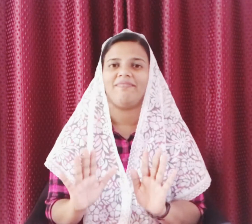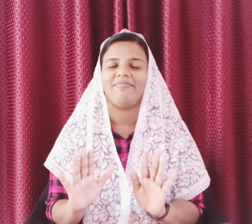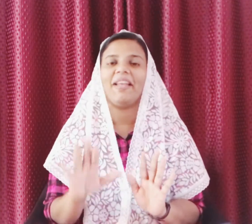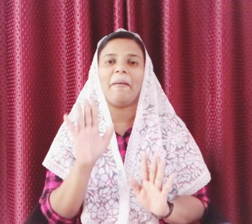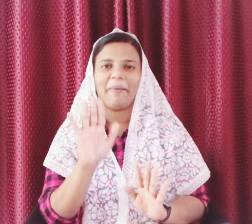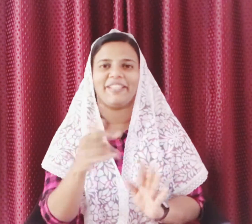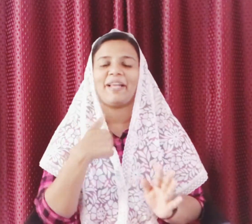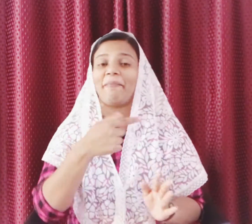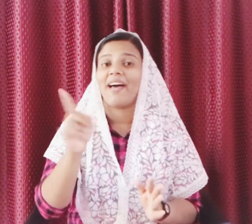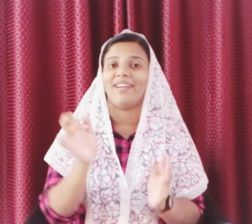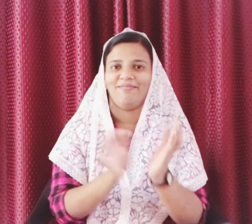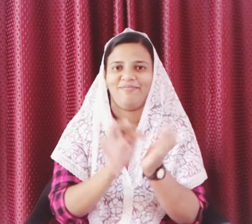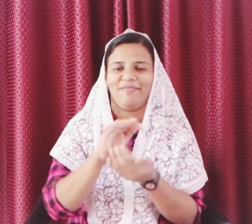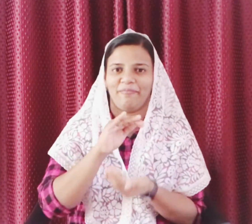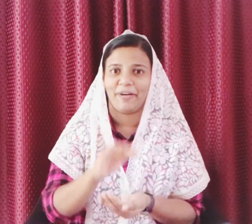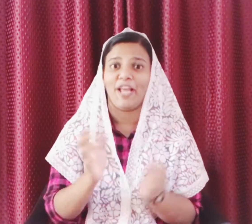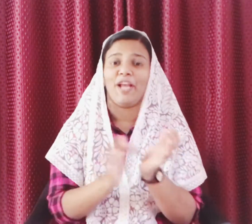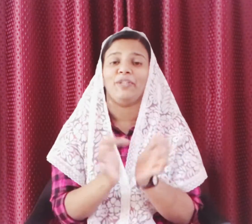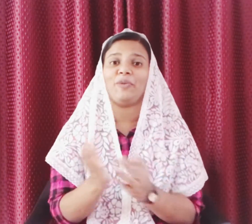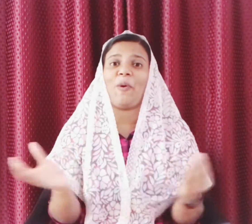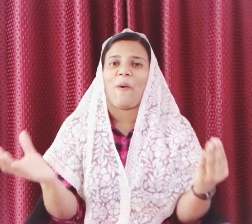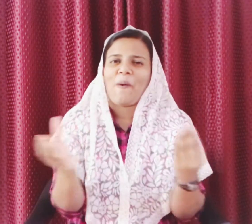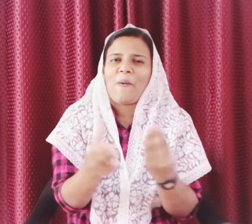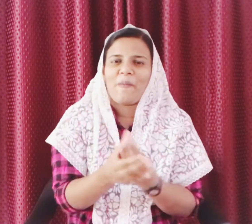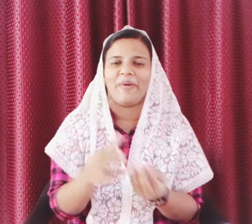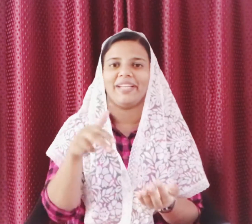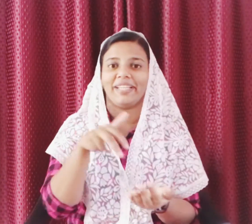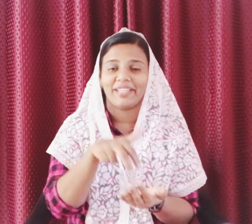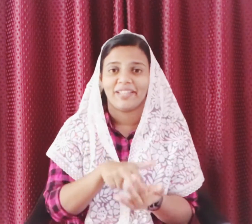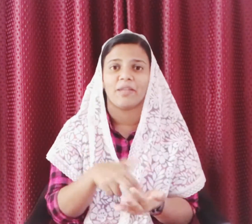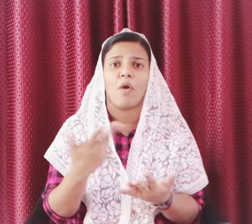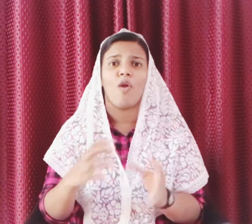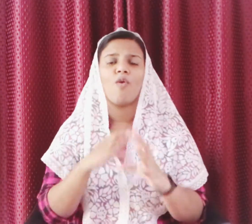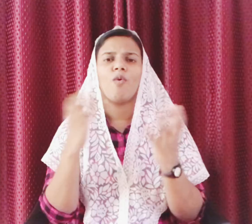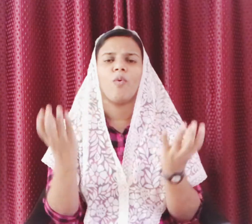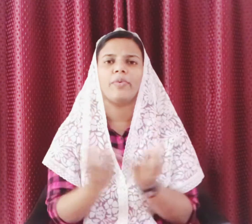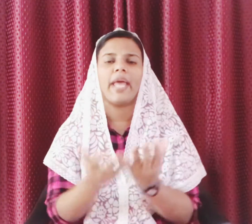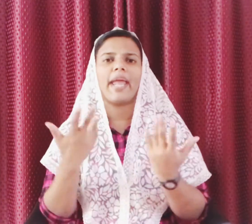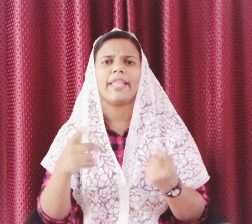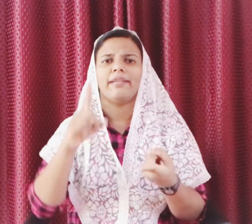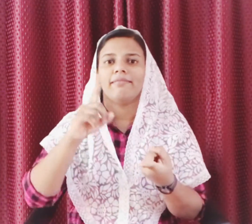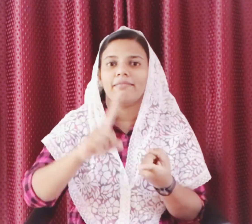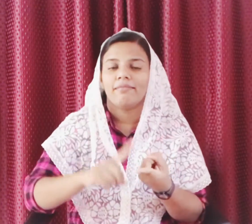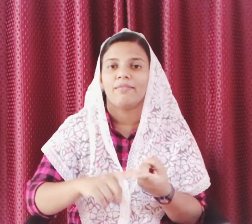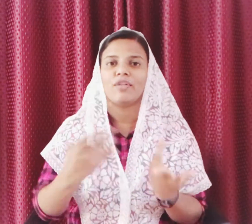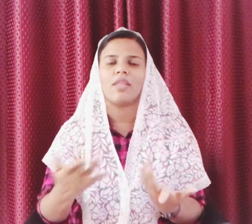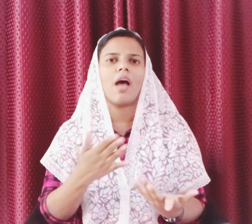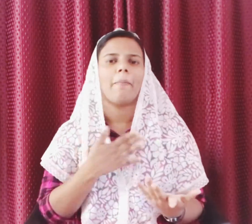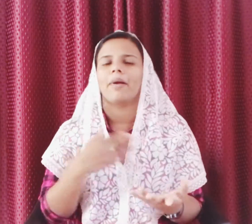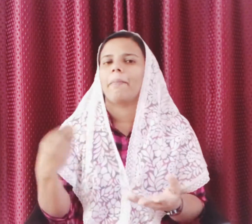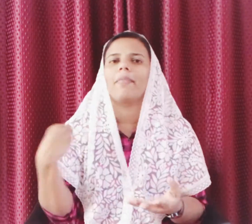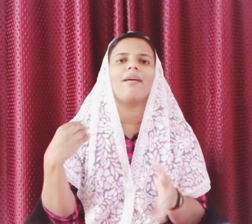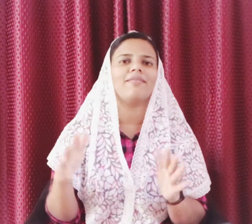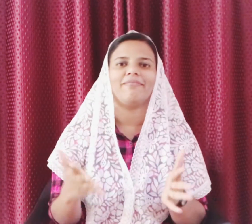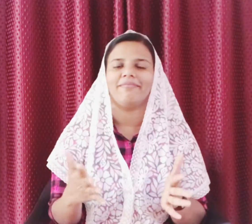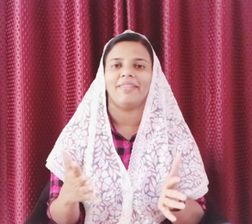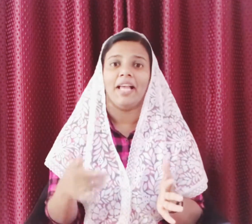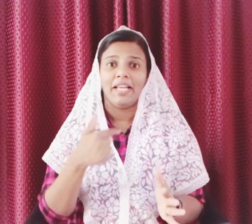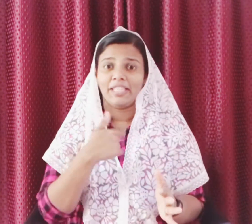പക്ഷേ ദൈവമക്കളായ നമ്മൾ അവനോട് പറ്റിയിരിക്കുമ്പോൾ, ആമേൻ, ലോകത്തിൽ എന്തു സംഭവിക്കുന്നു അത് നമ്മളെ സംബന്ധിച്ച് അത് വിഷയമാകത്തില്ല. അതിനകത്തു